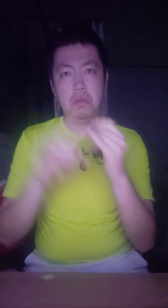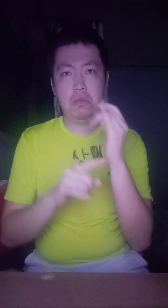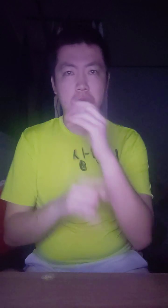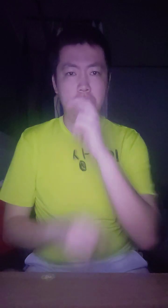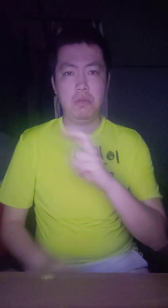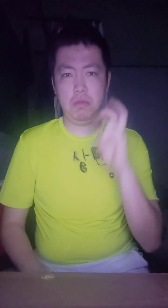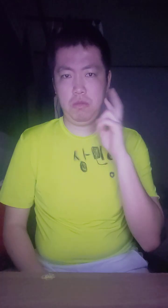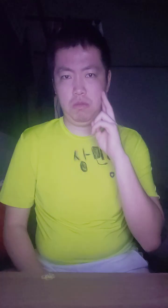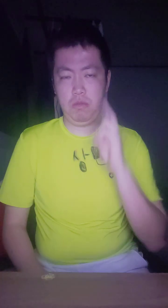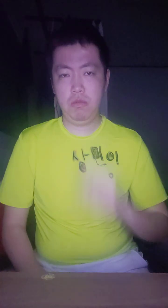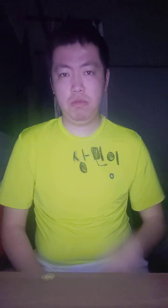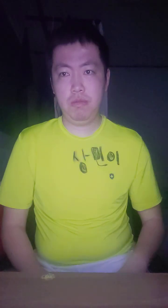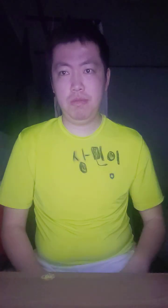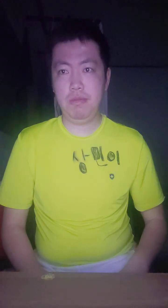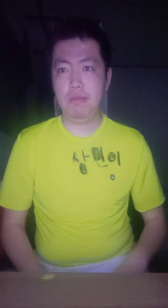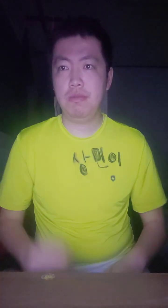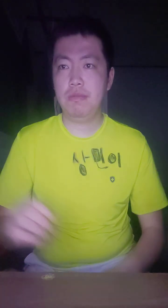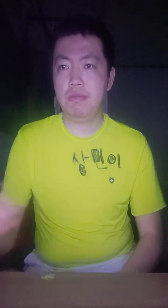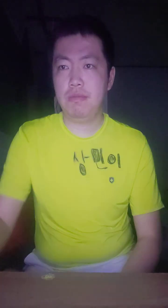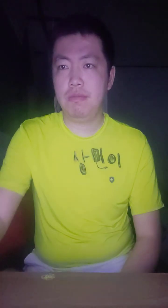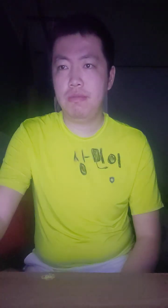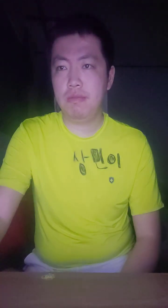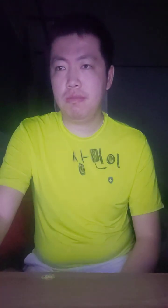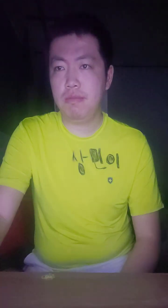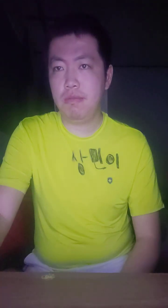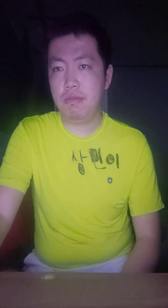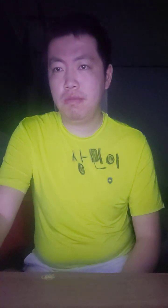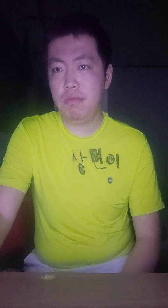있습니다. YTN 차정은입니다.